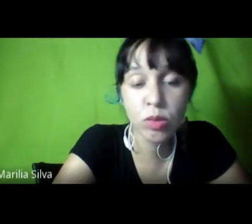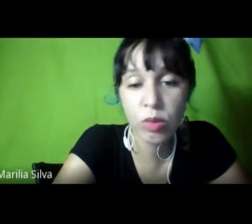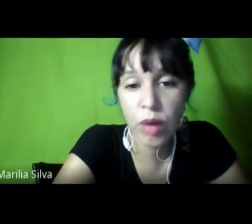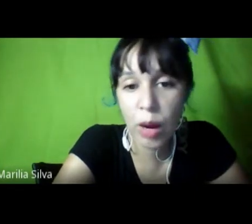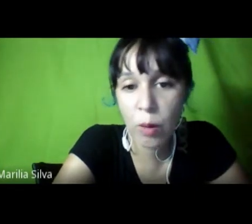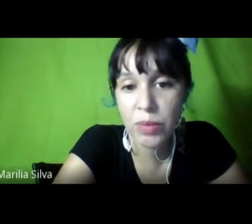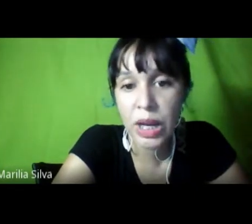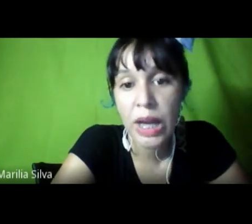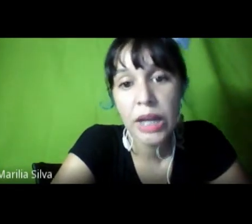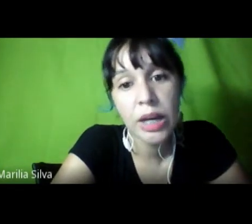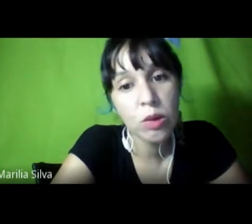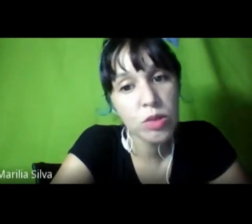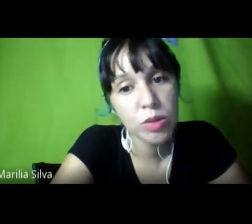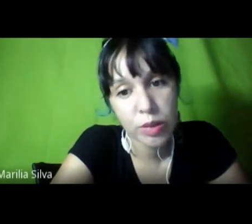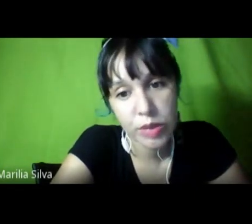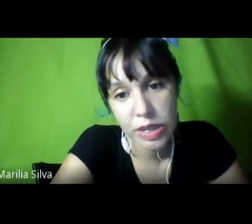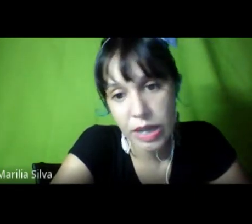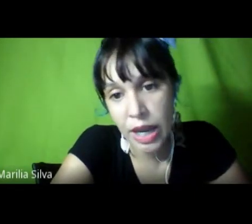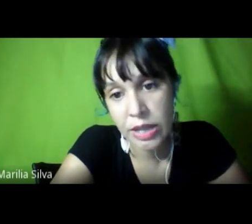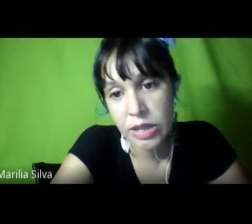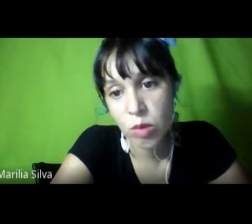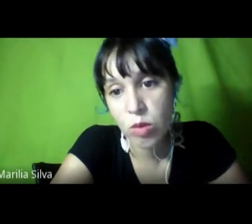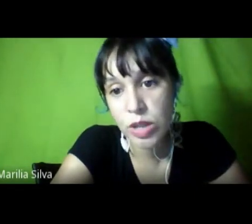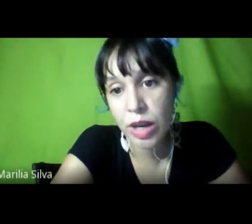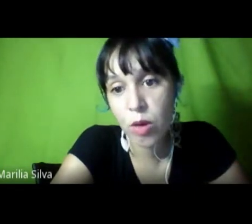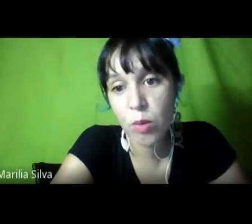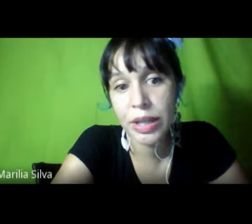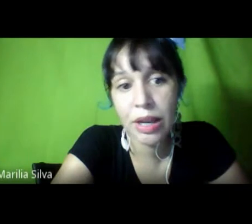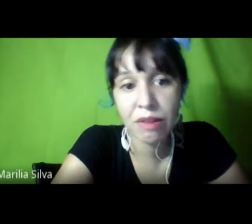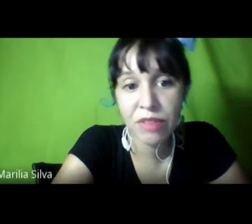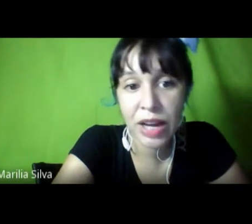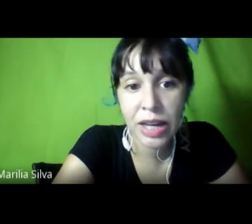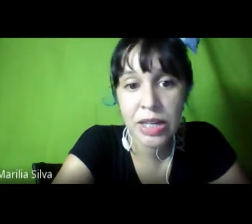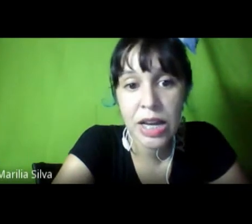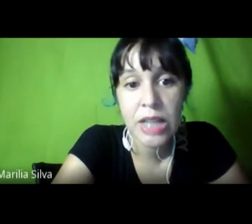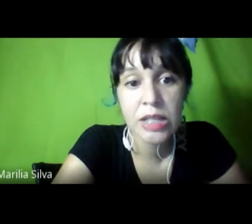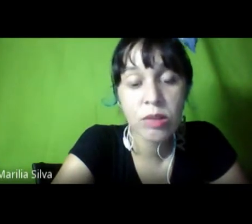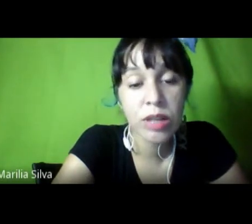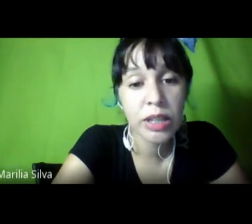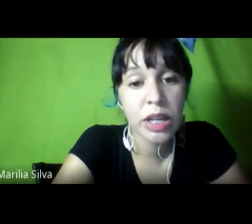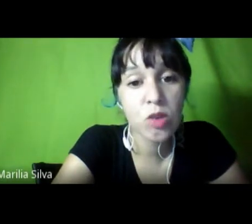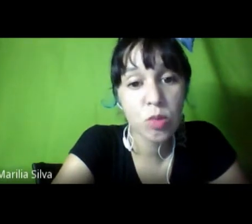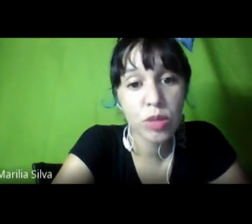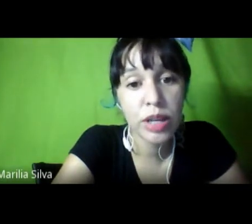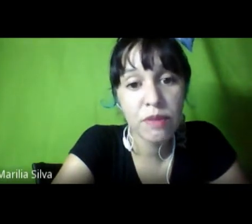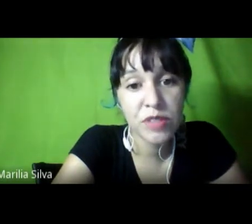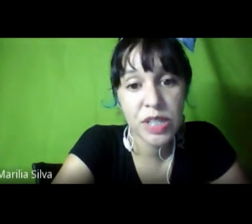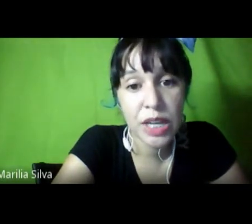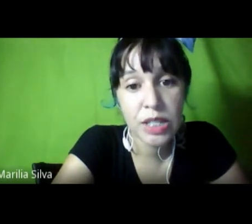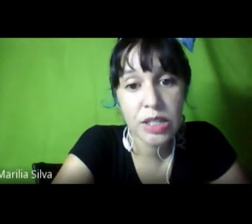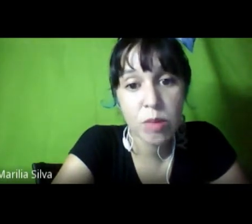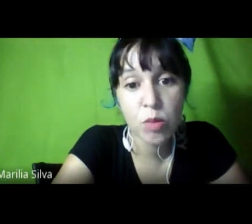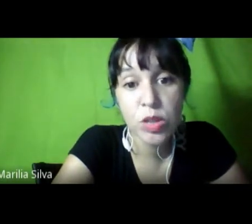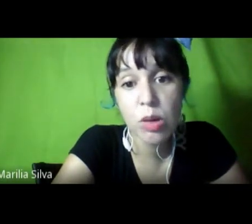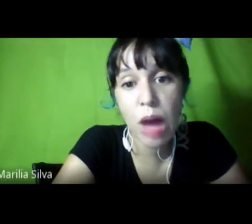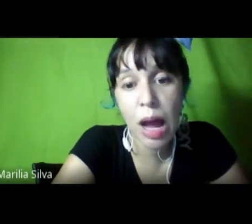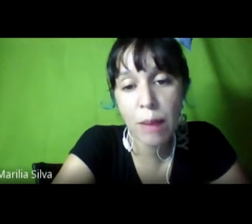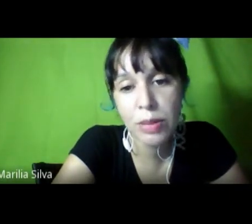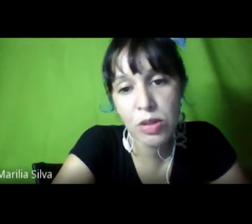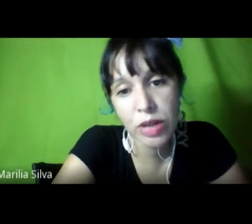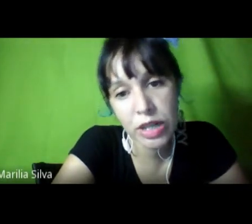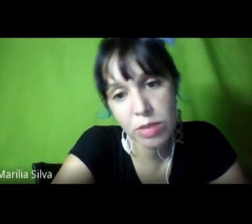questão cultural. Não usam a língua de sinais, não conseguem compreender a fala, são tratados como deficientes, muitos